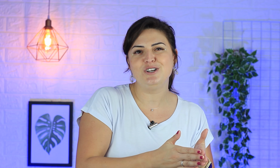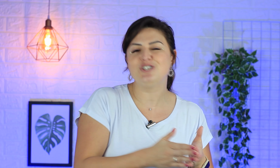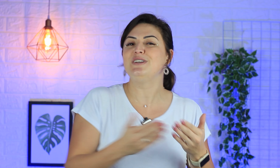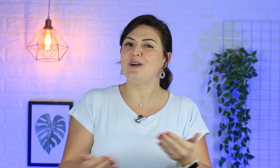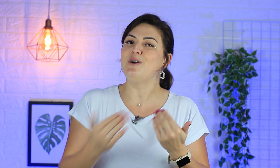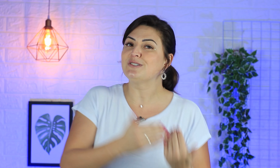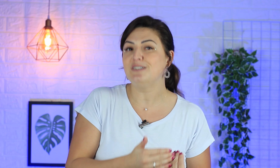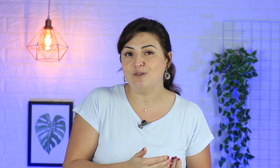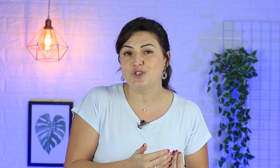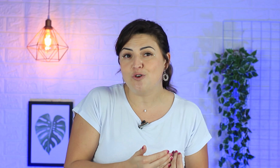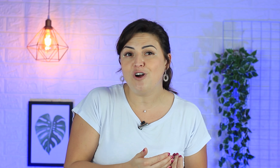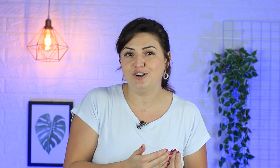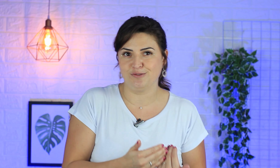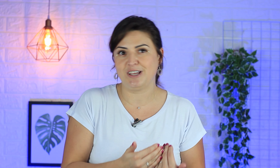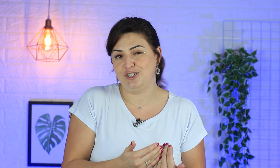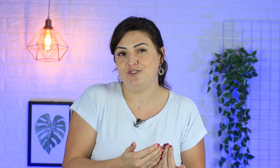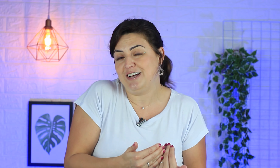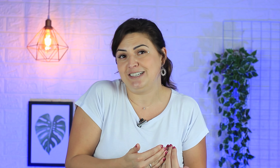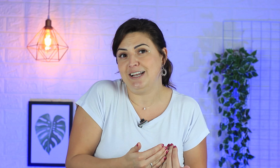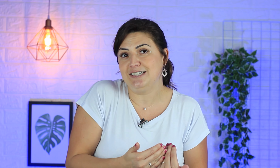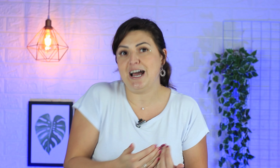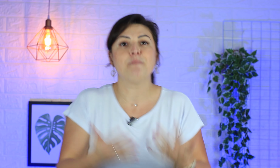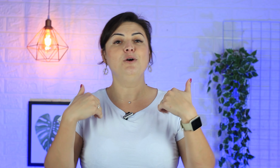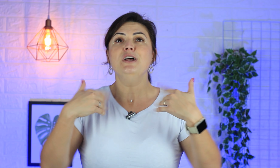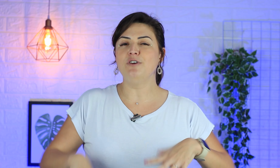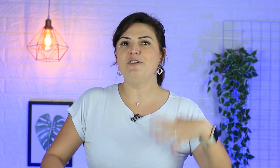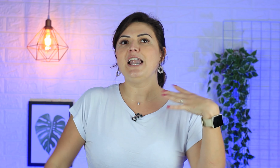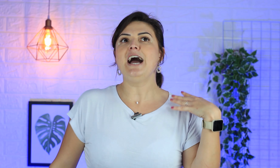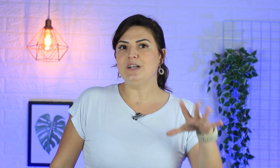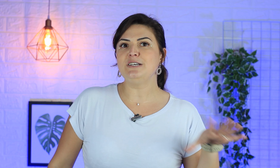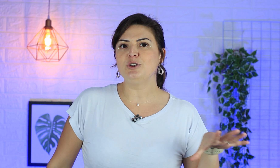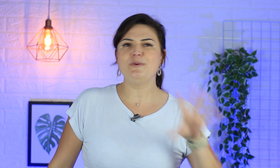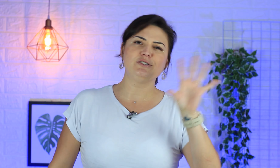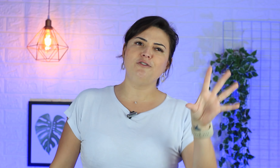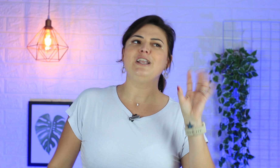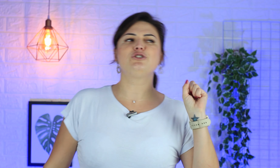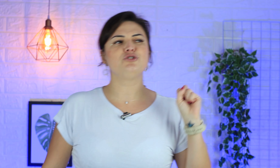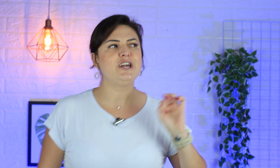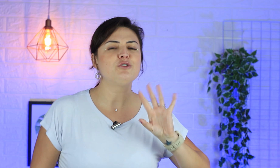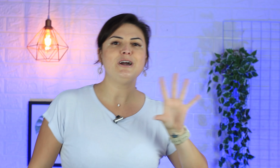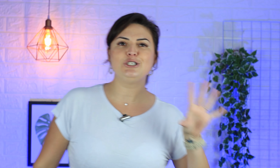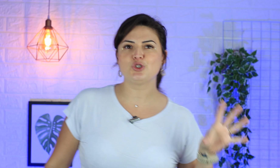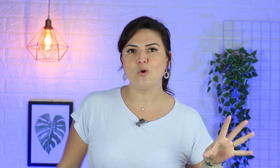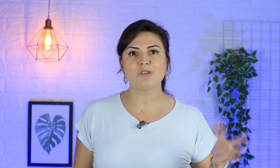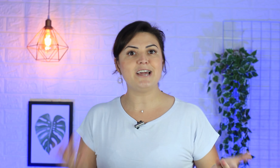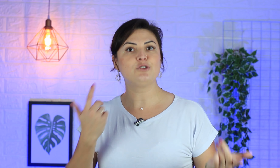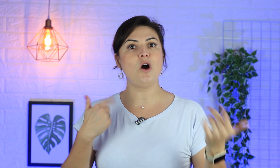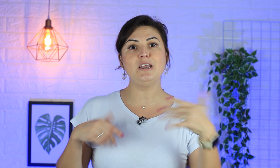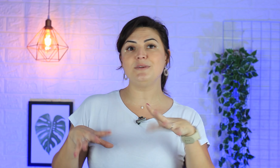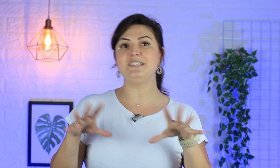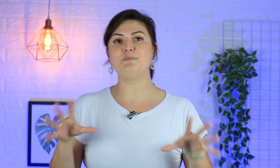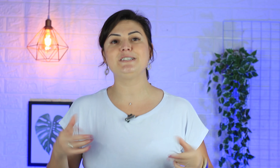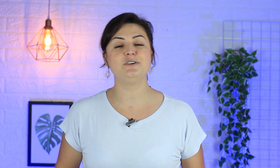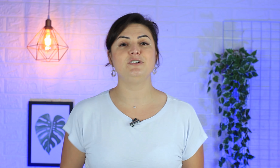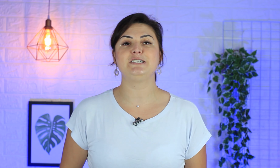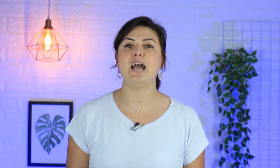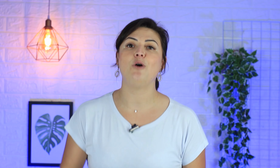gordinho. Então, é o sinal de gordo que a gente vai sinalizar. Então, se eu vou falar, tô acima do peso, vou falar de um jeito mais descontraído. Olha a minha expressão facial.